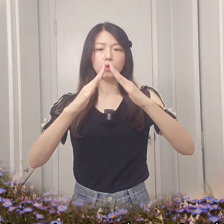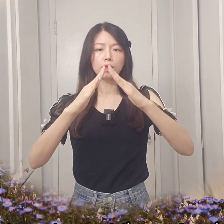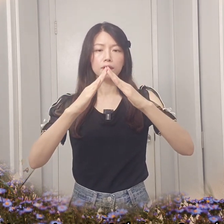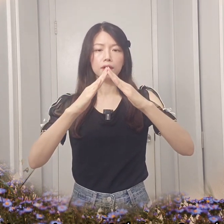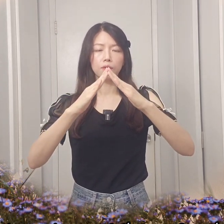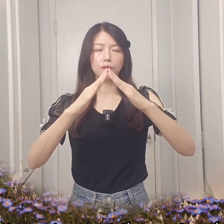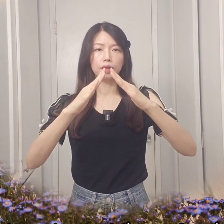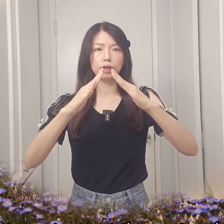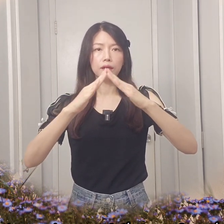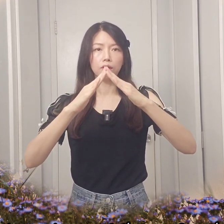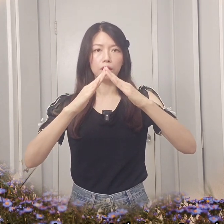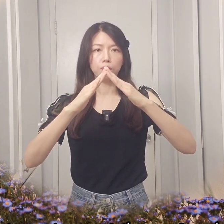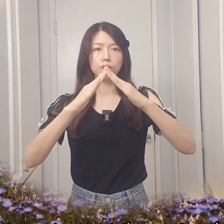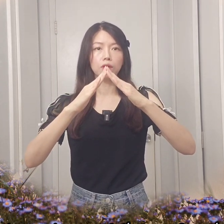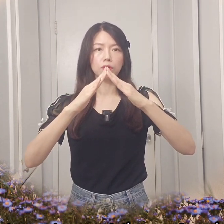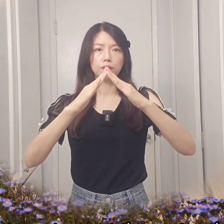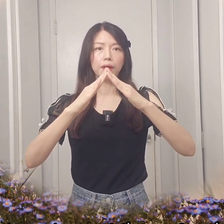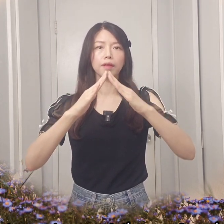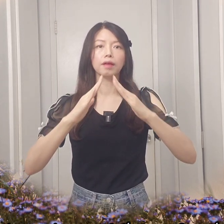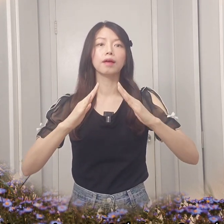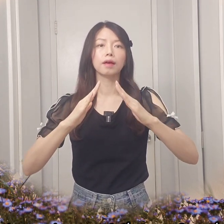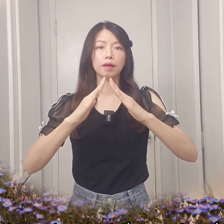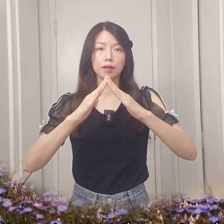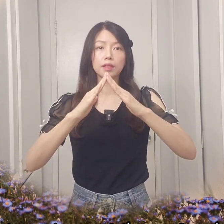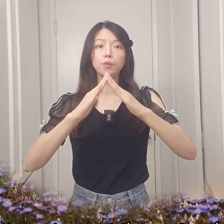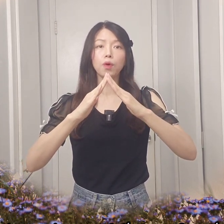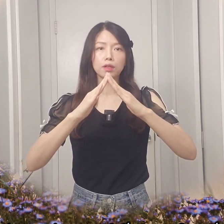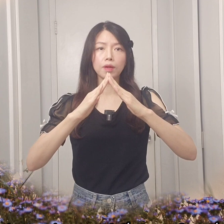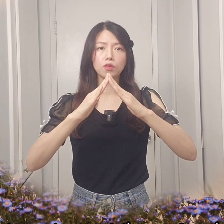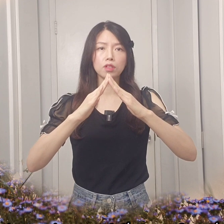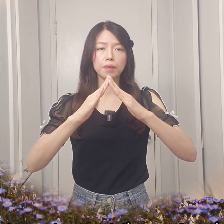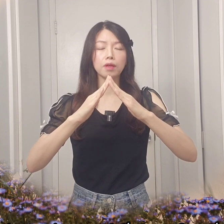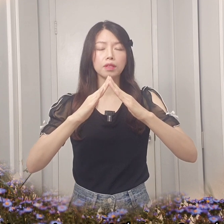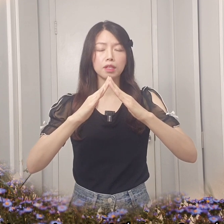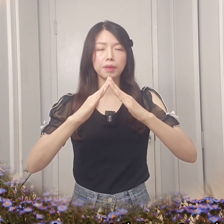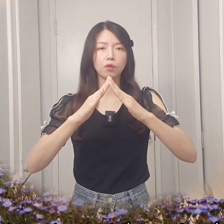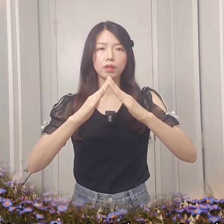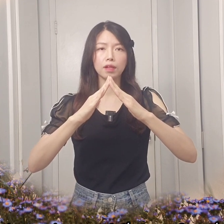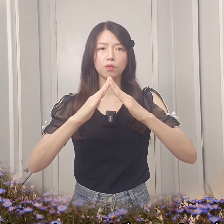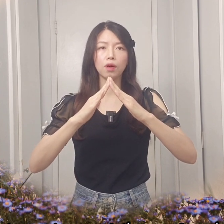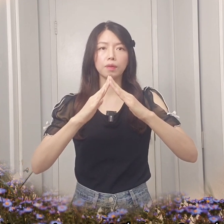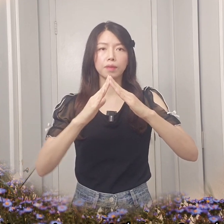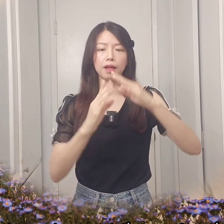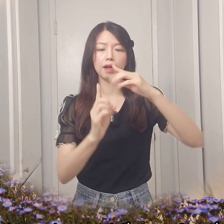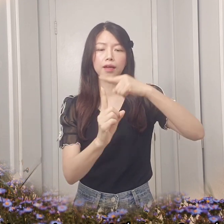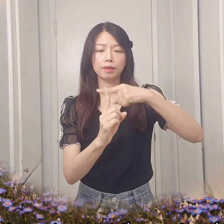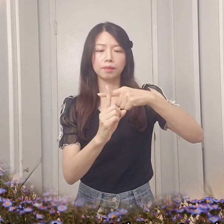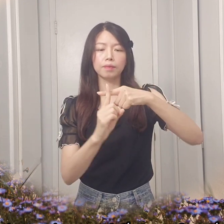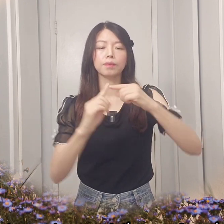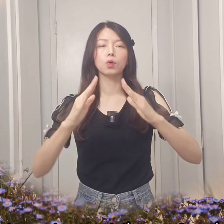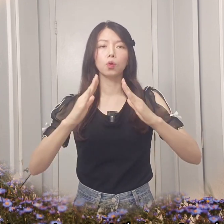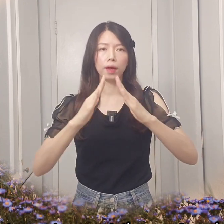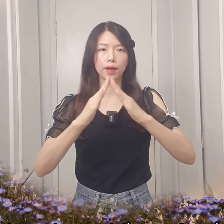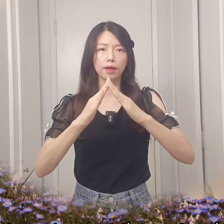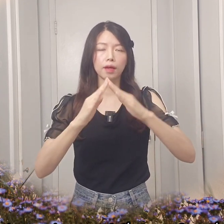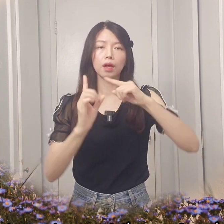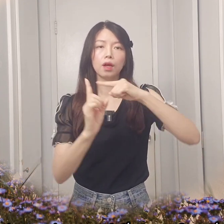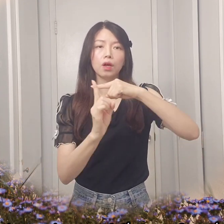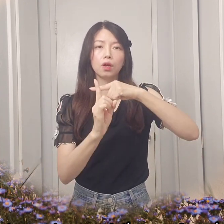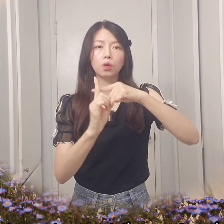이렇게 손끝이 위를 이렇게 붙여주시면 집 모양처럼 해주시면 집이라고 한 뜻의 수어가 됩니다.